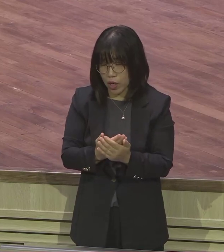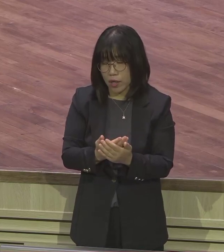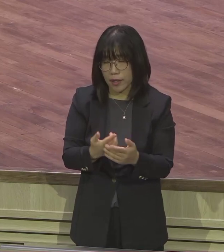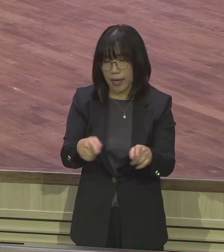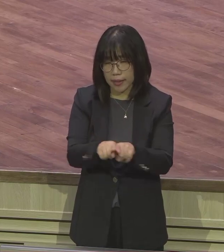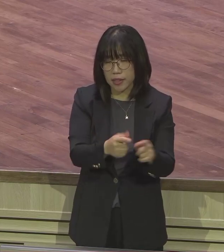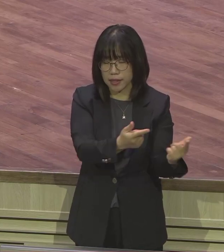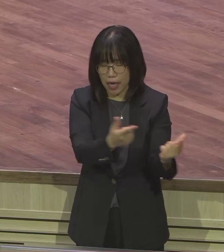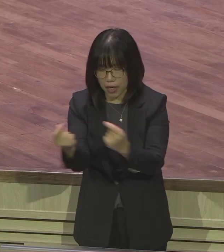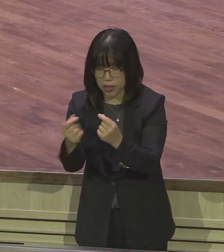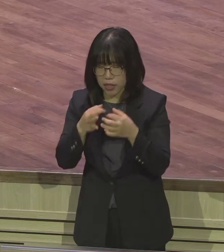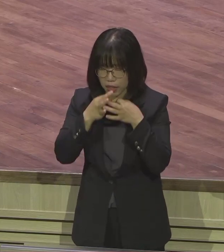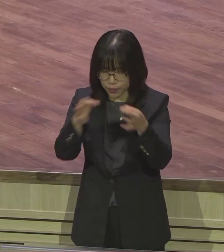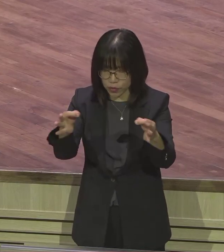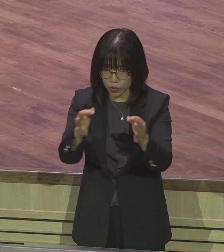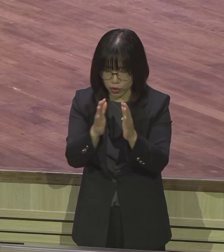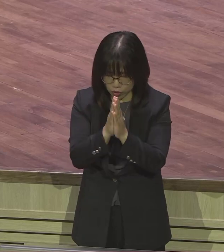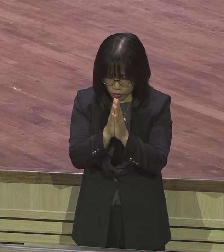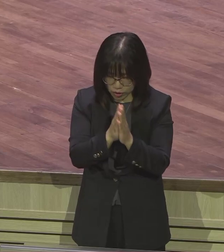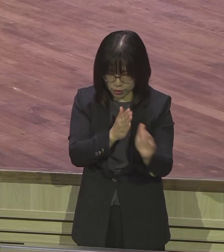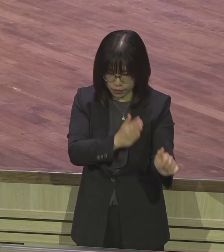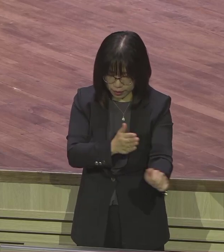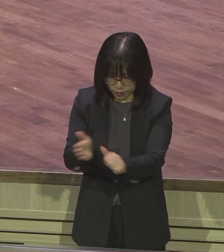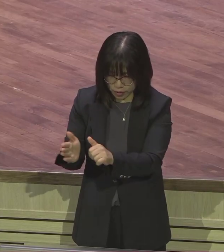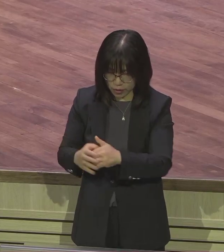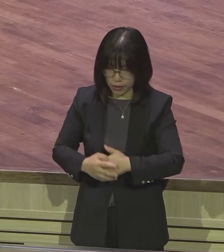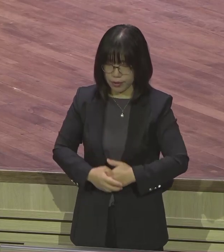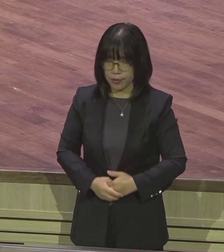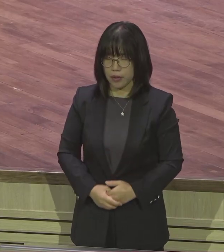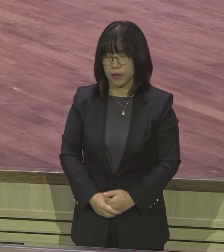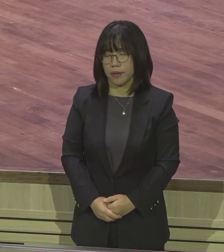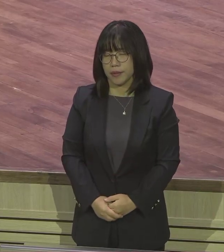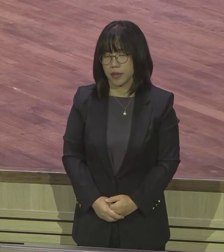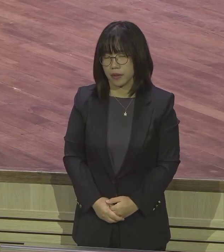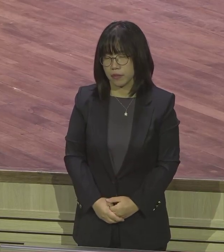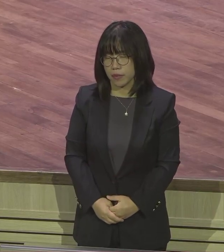기도하겠습니다. 주여 살아계신 우리 아버지 하나님 우리 밤에도